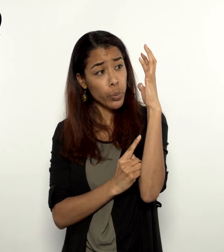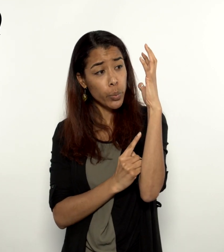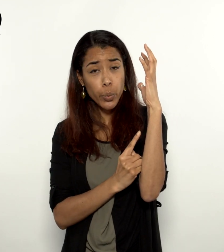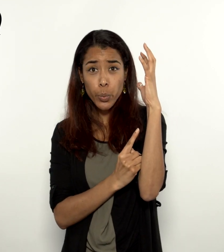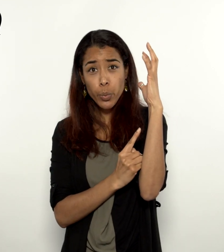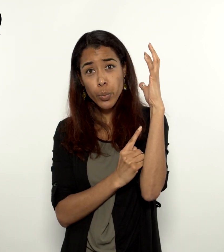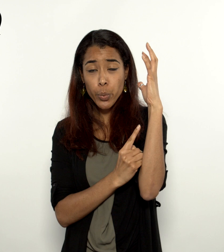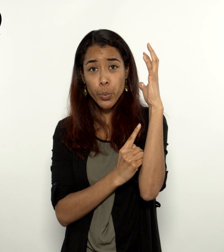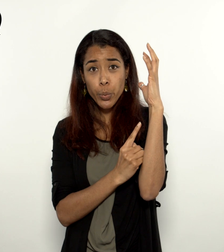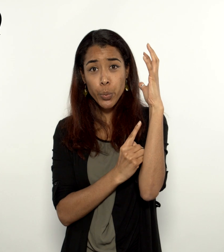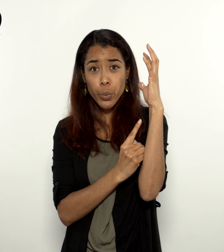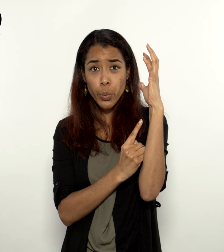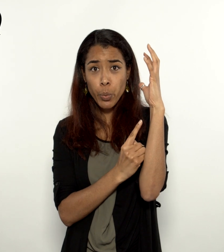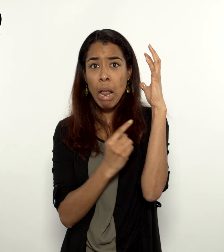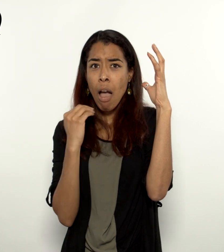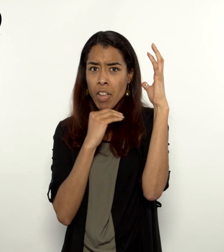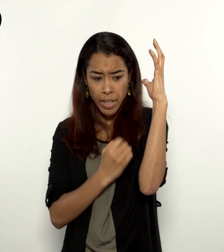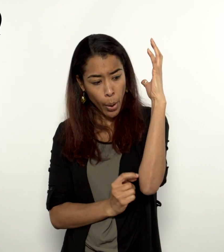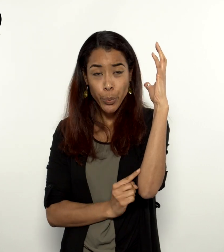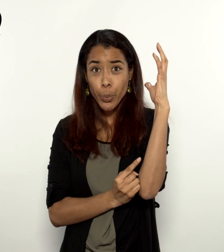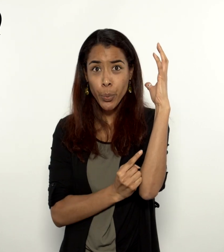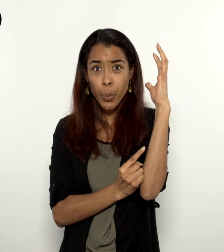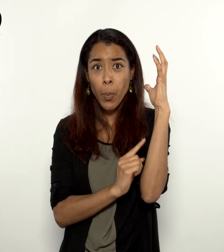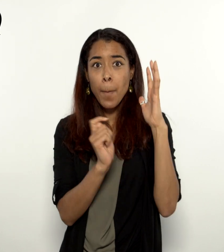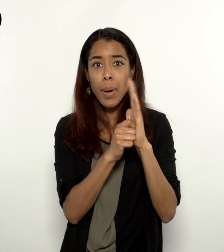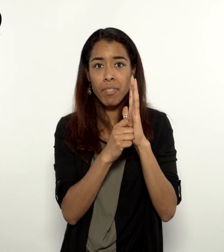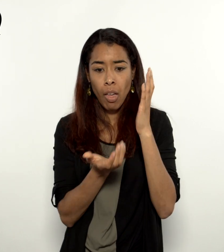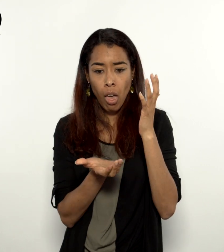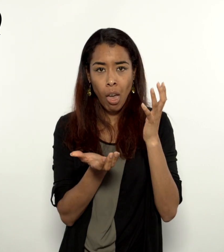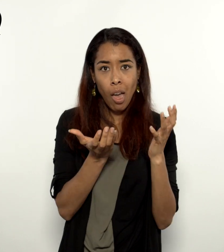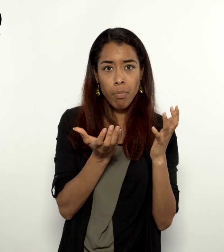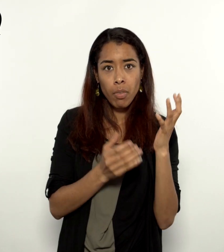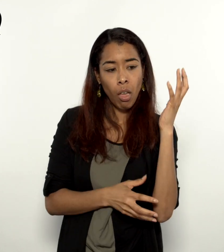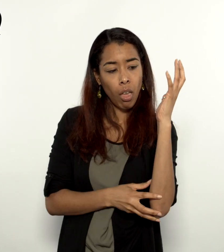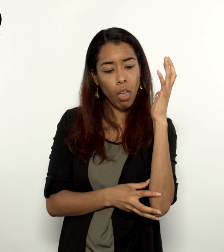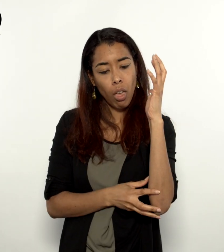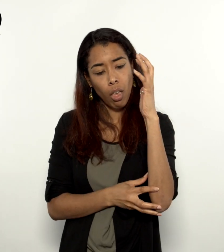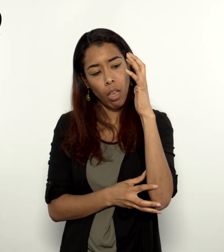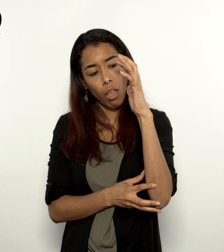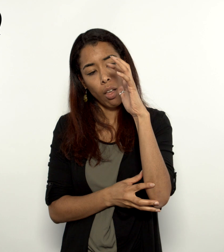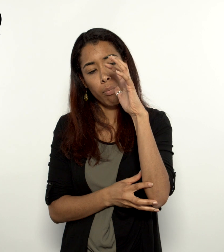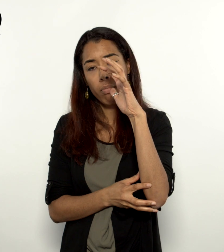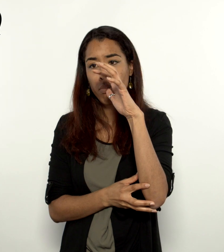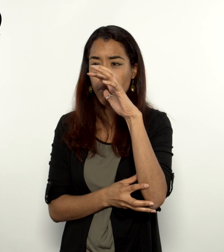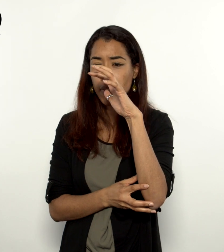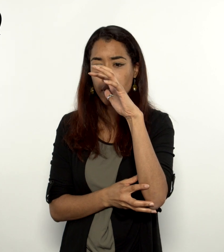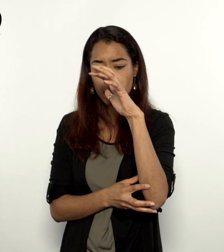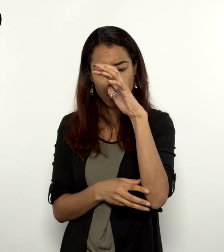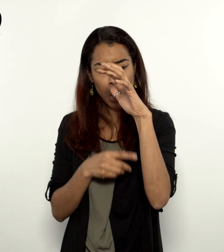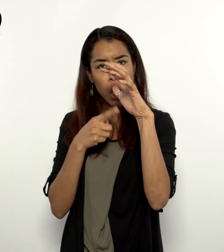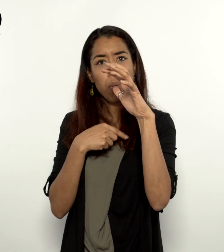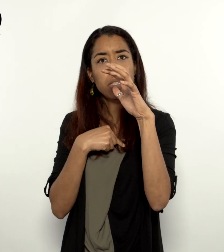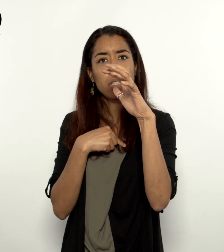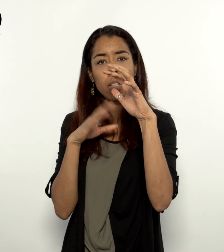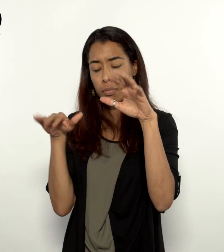la tige. Cette partie, qui pousse plus vite à l'ombre, crée à un moment donné un déséquilibre qui fait pencher la tête du tournesol en